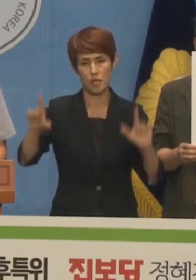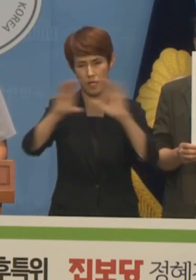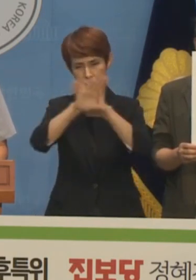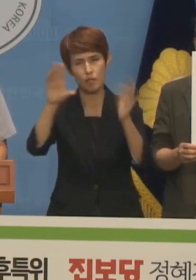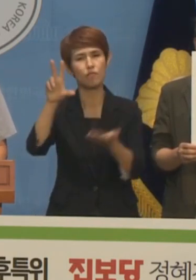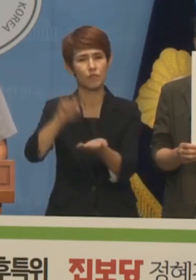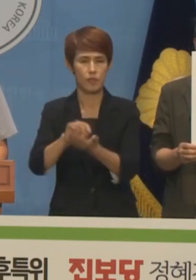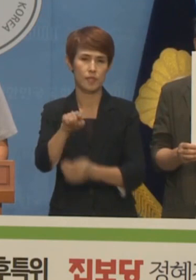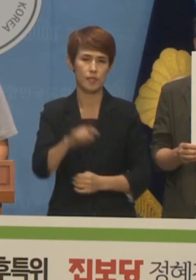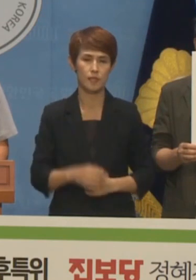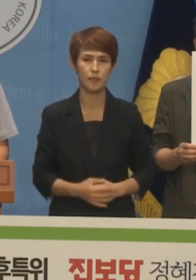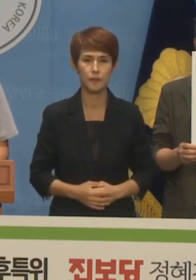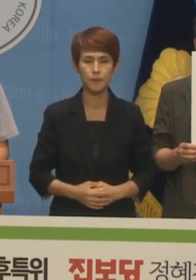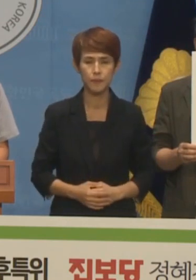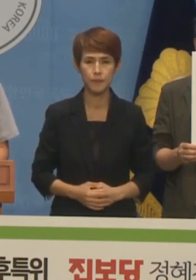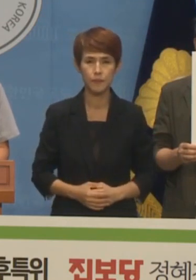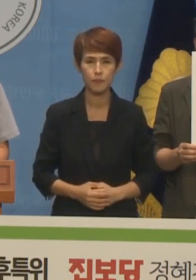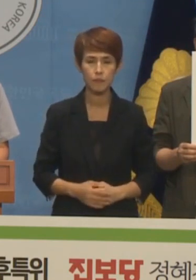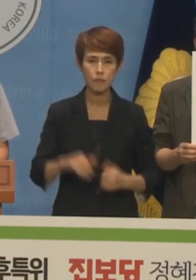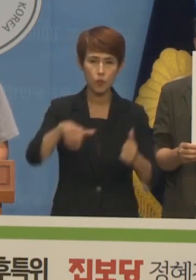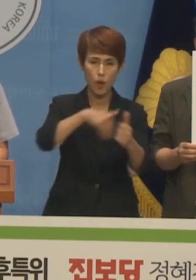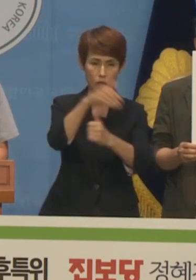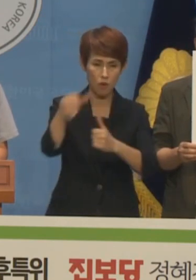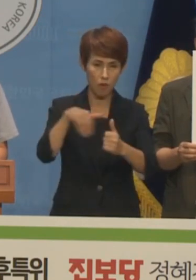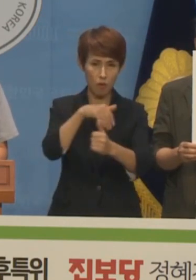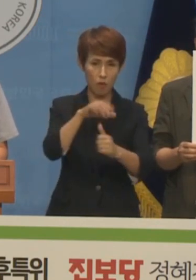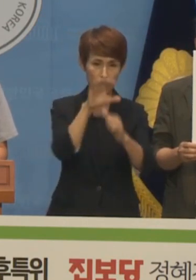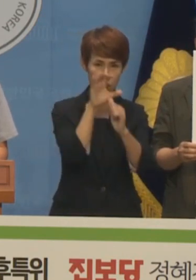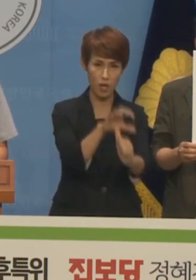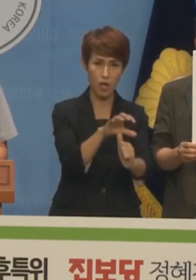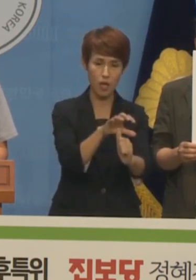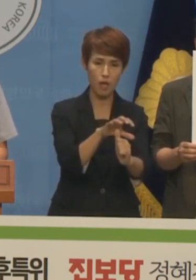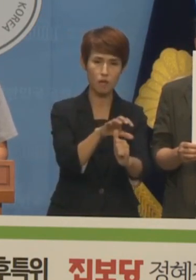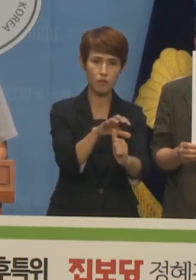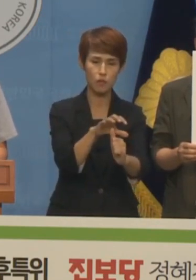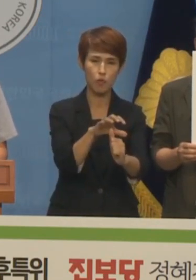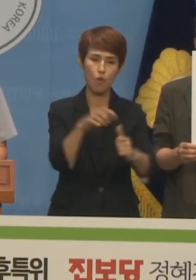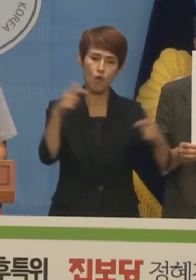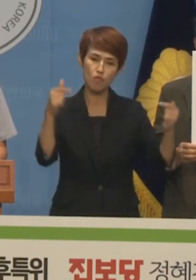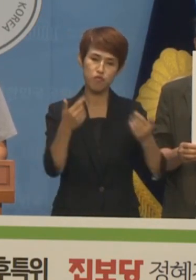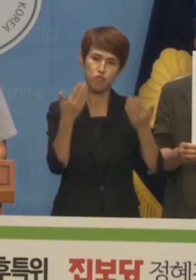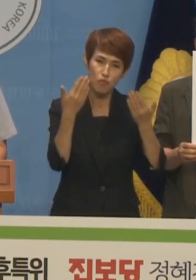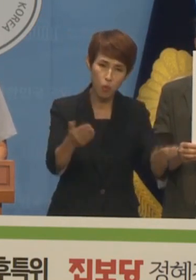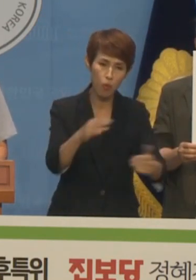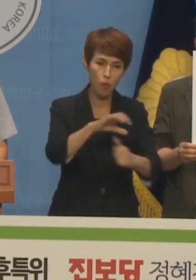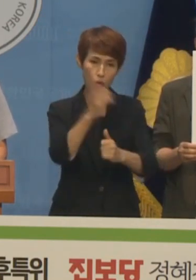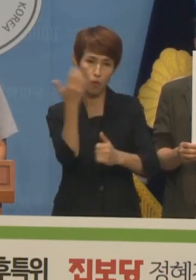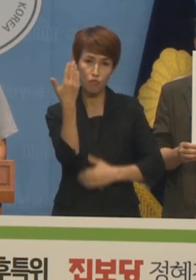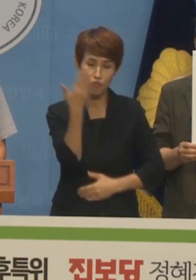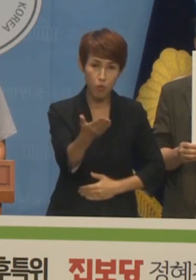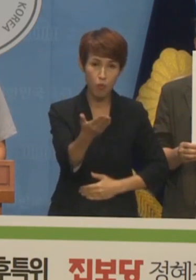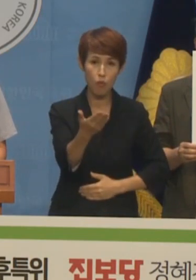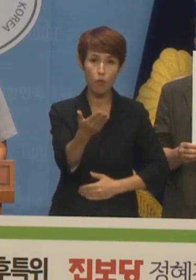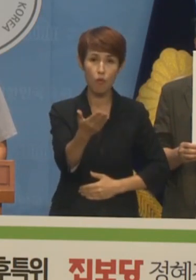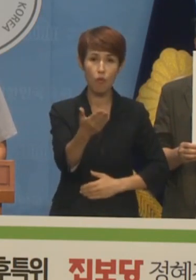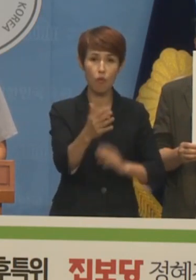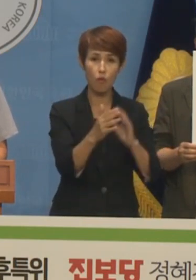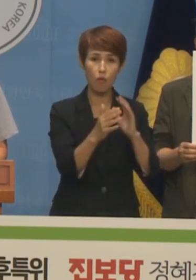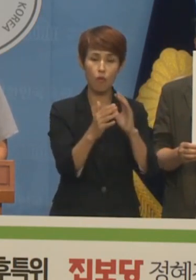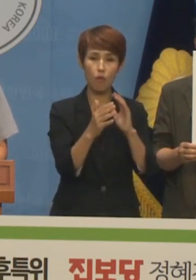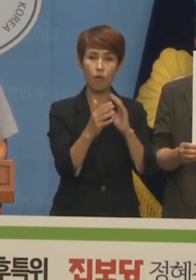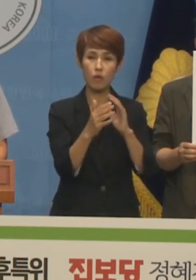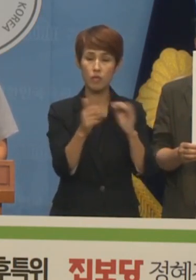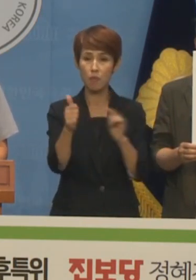보여지는데 환경 규제를 대폭 완화하고 풀겠다라는 적임자를 환경부